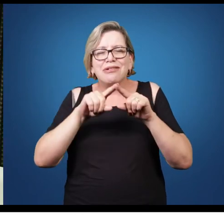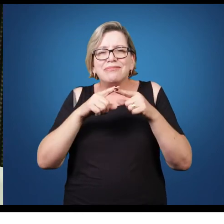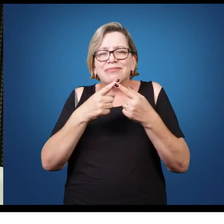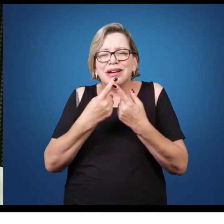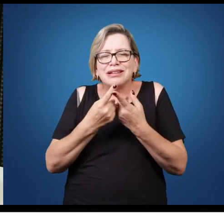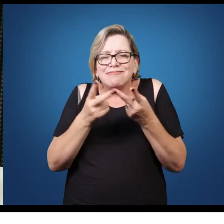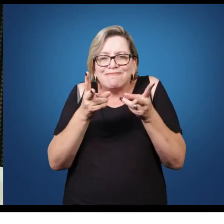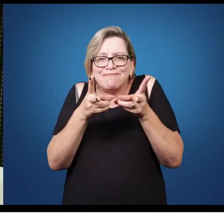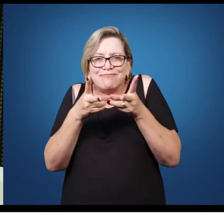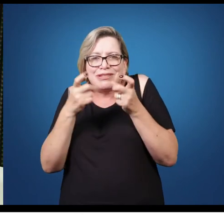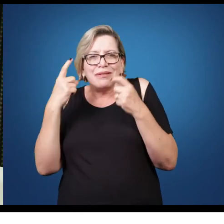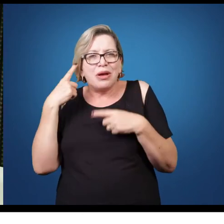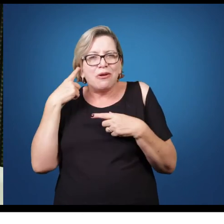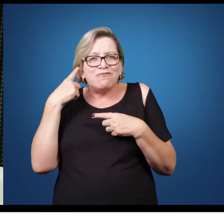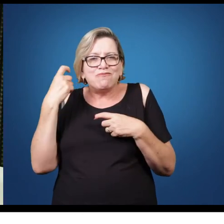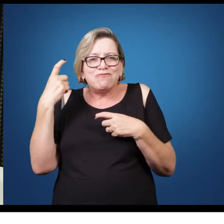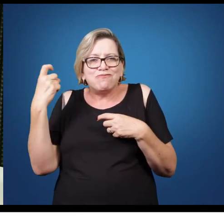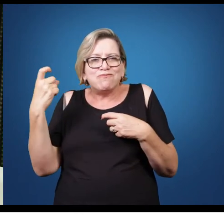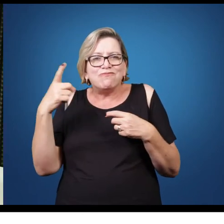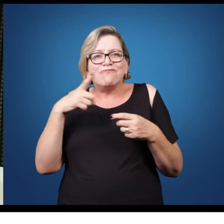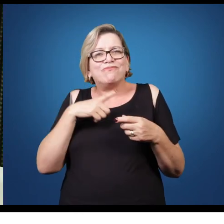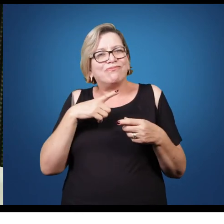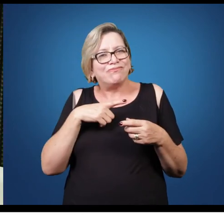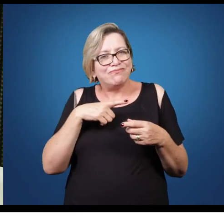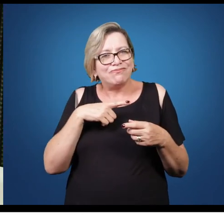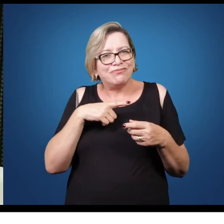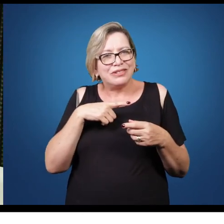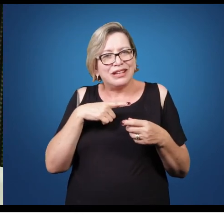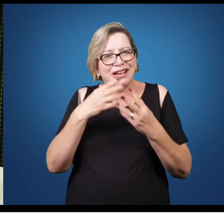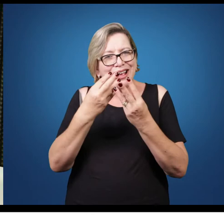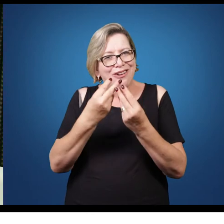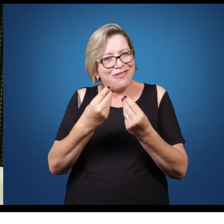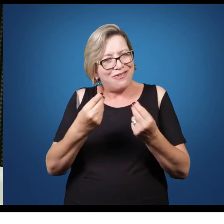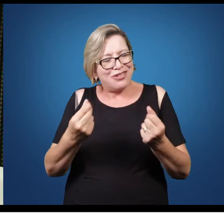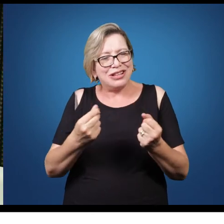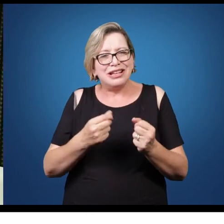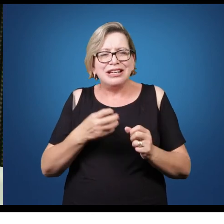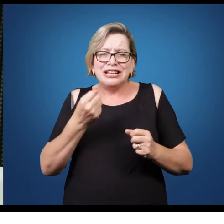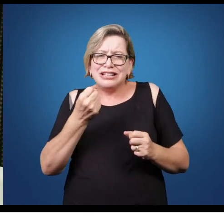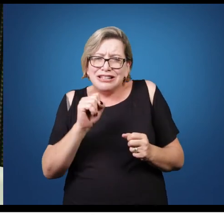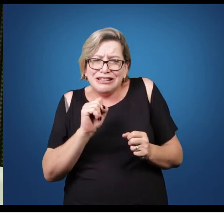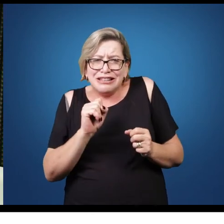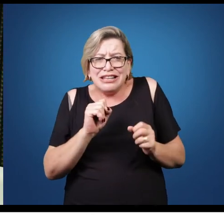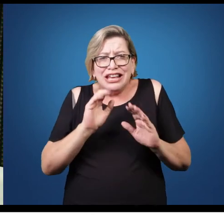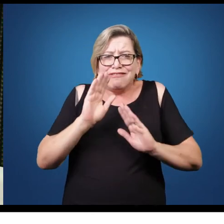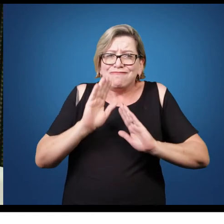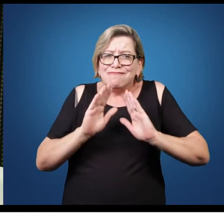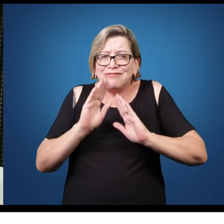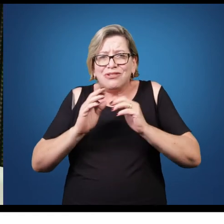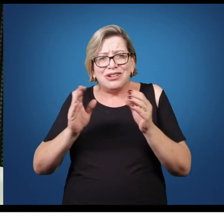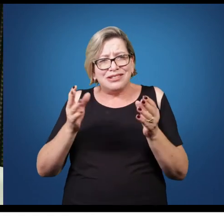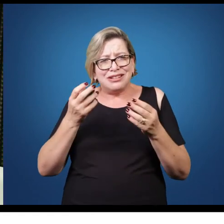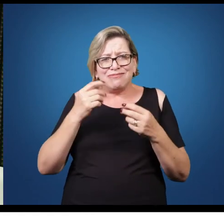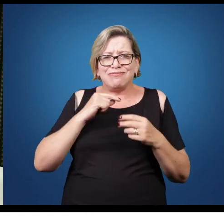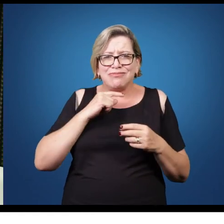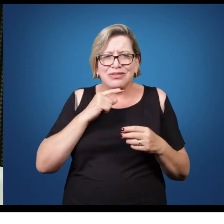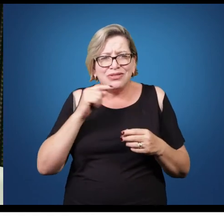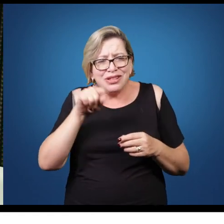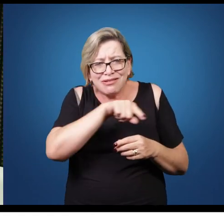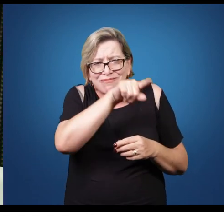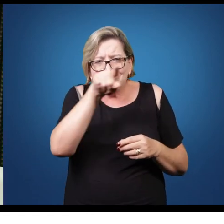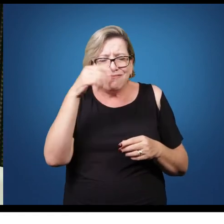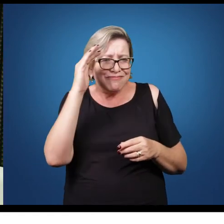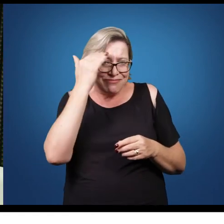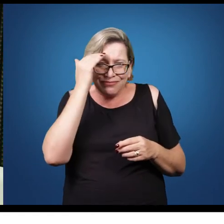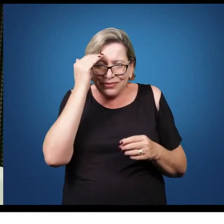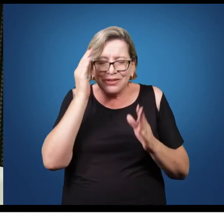musicais aquele material propõe ficou uma coisa obscura não entendida